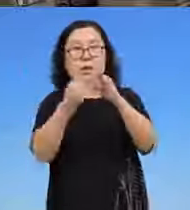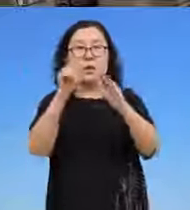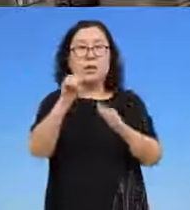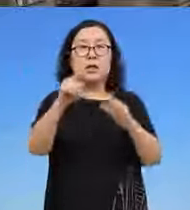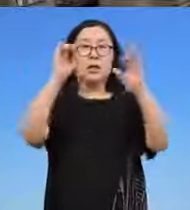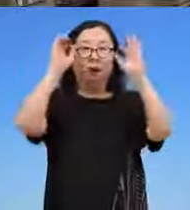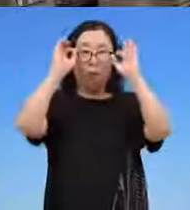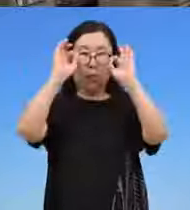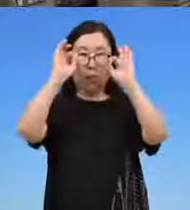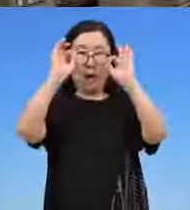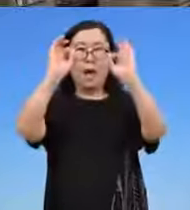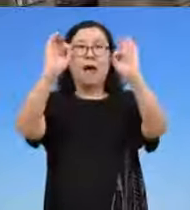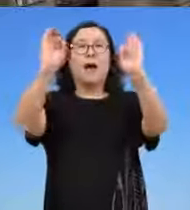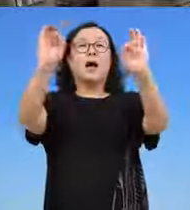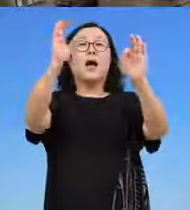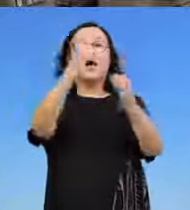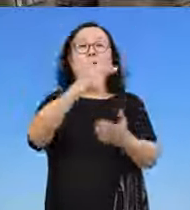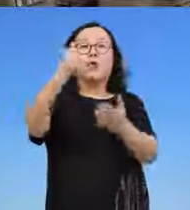보라.